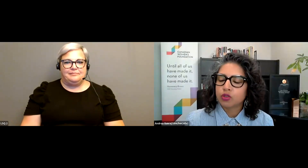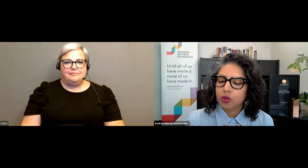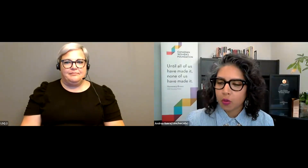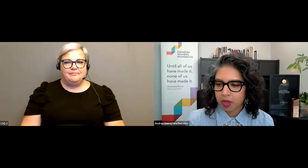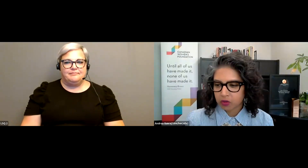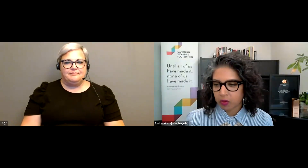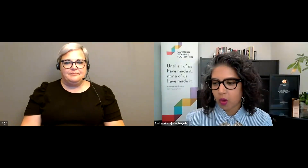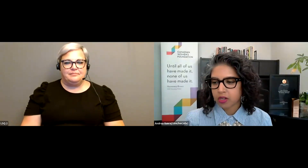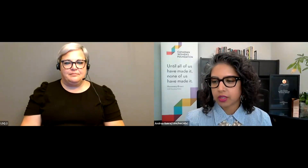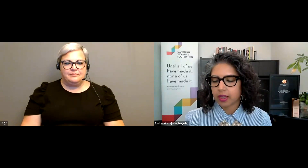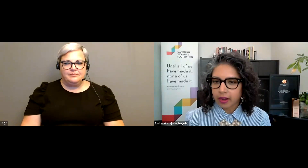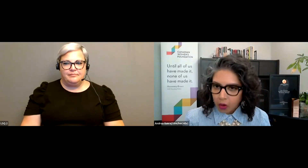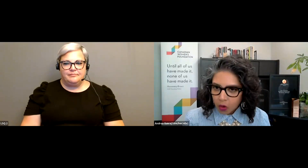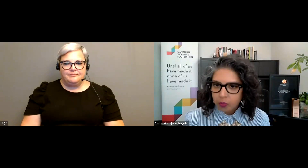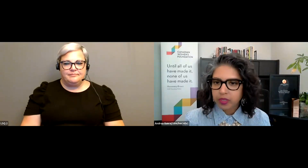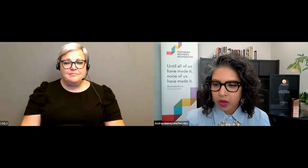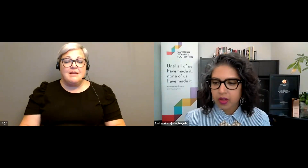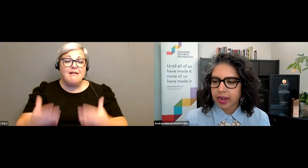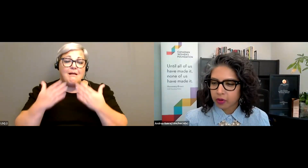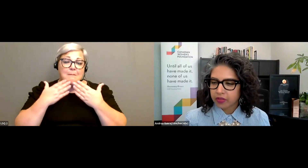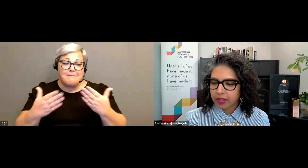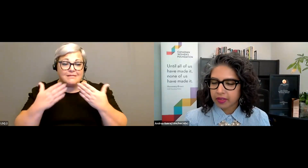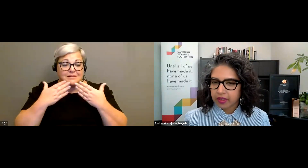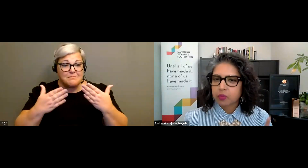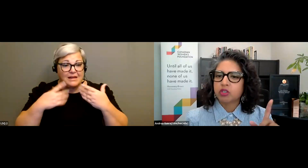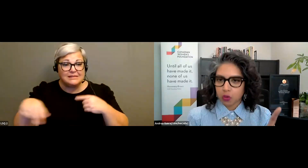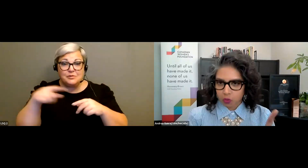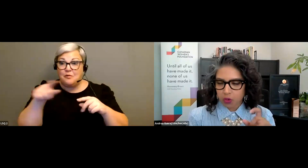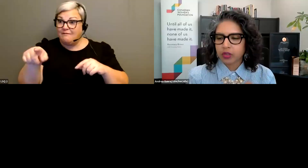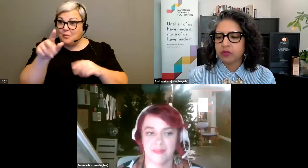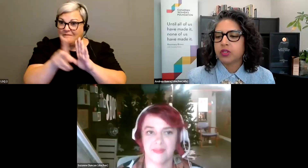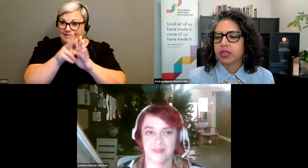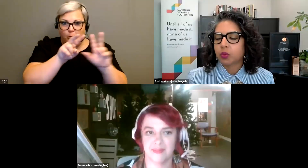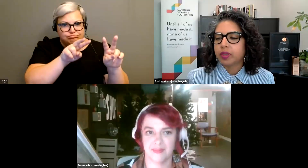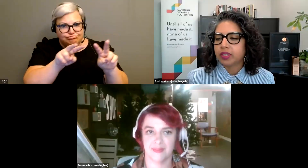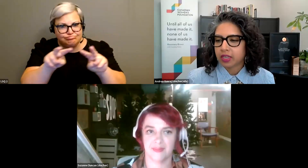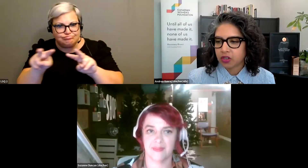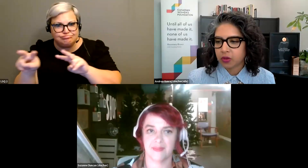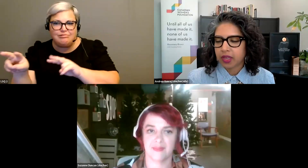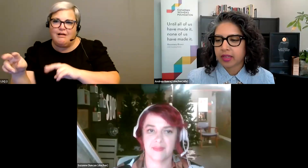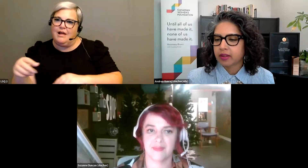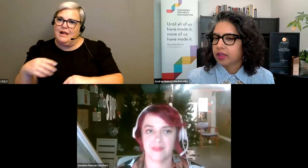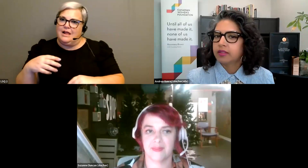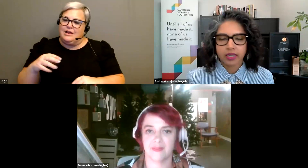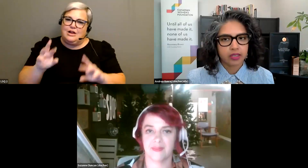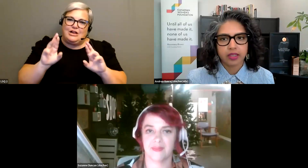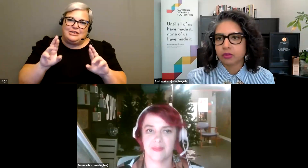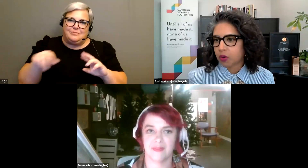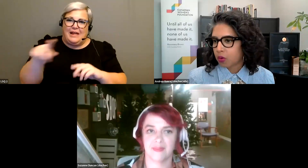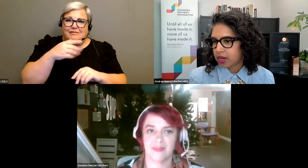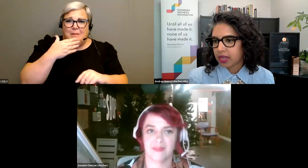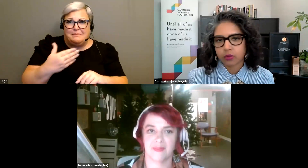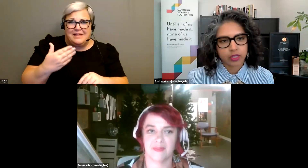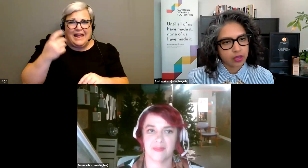Thank you so much for watching that. I hope you got everything, but don't worry if you didn't. We'll be sending you that link to